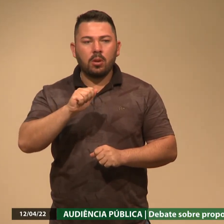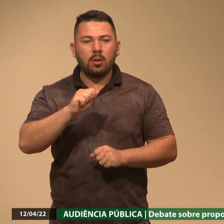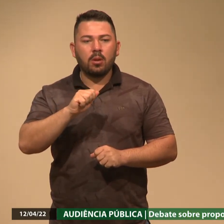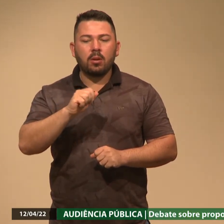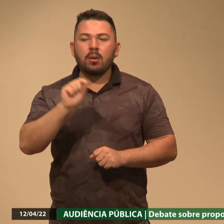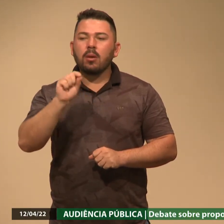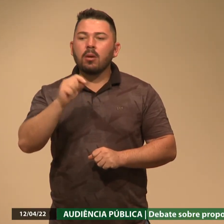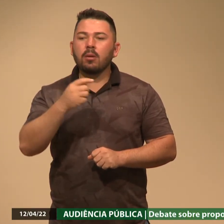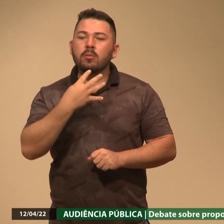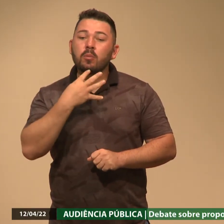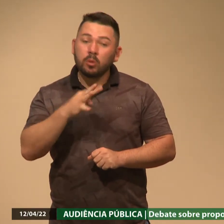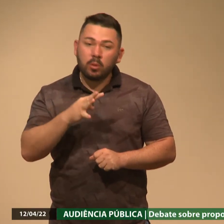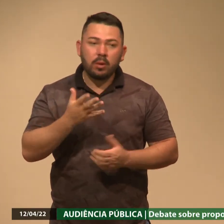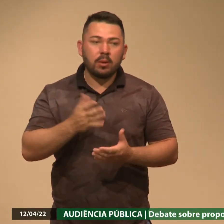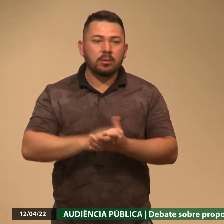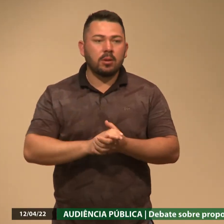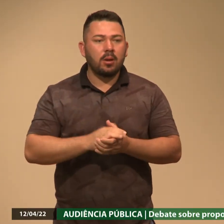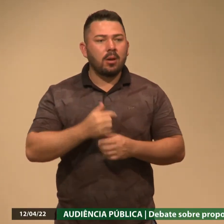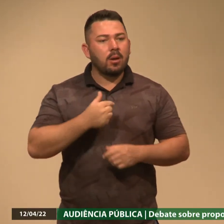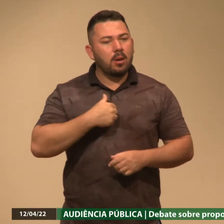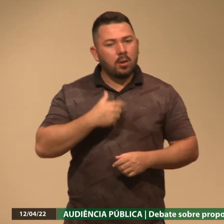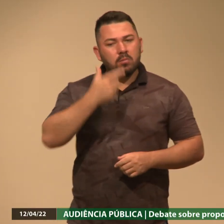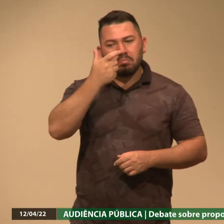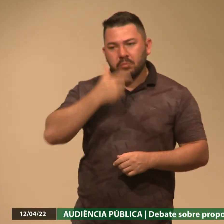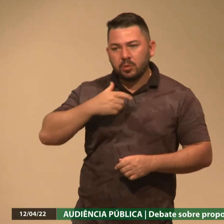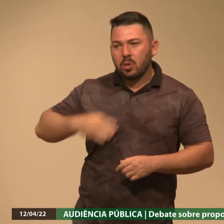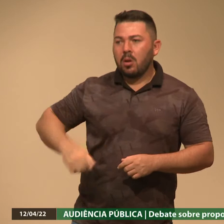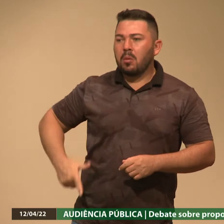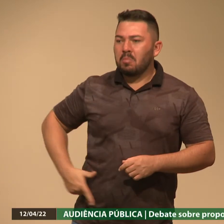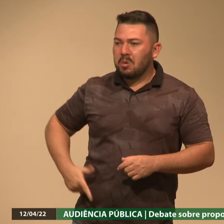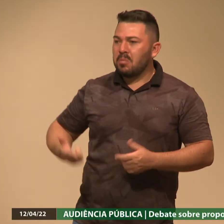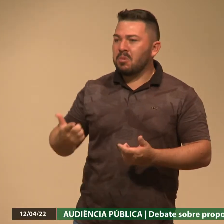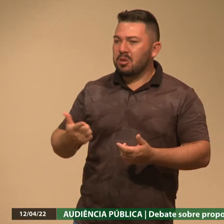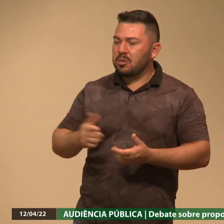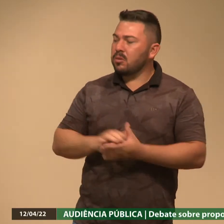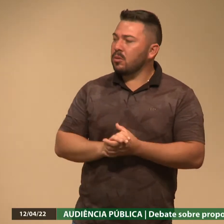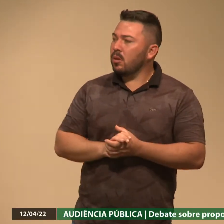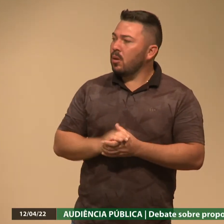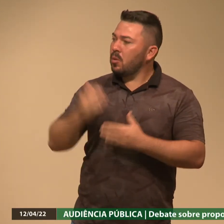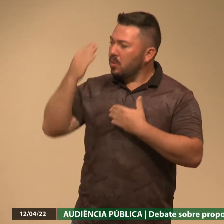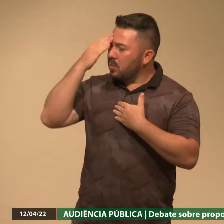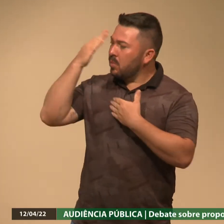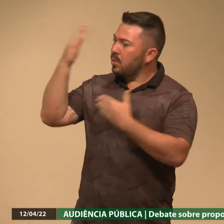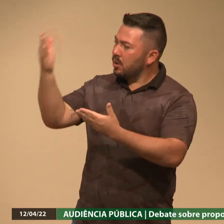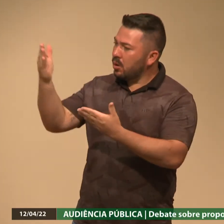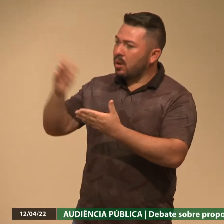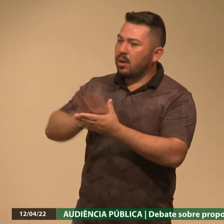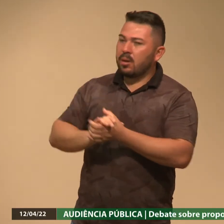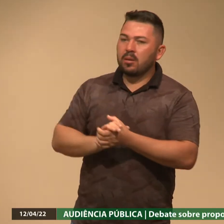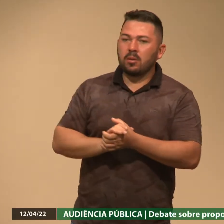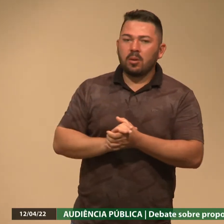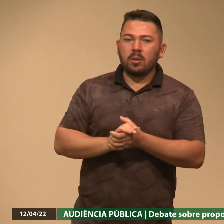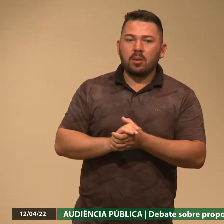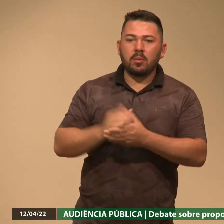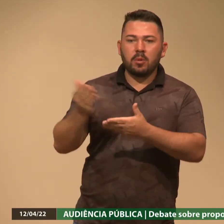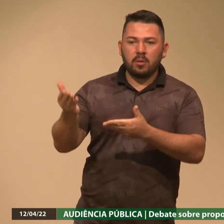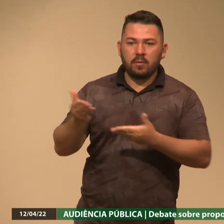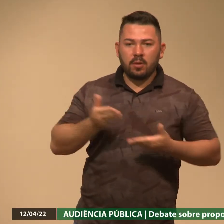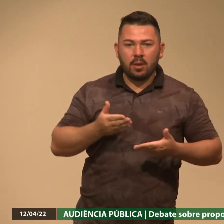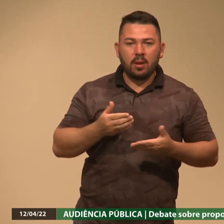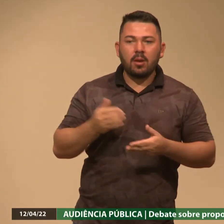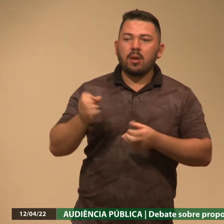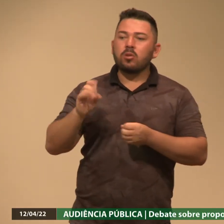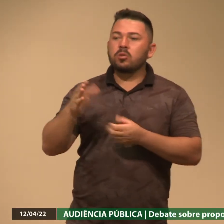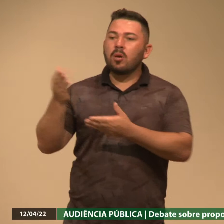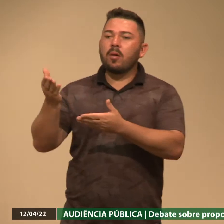e além de os e armamentista né Obrigada Sargento Lima obrigada por me prestigiar eu nem vim preparada para